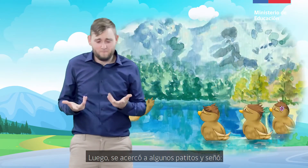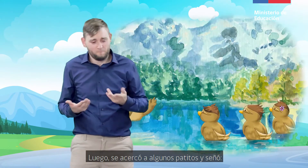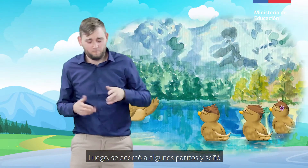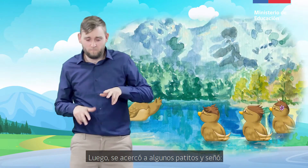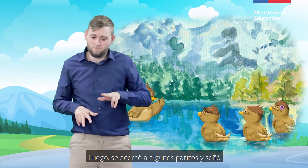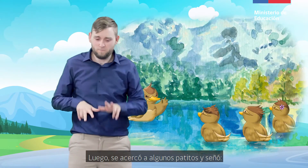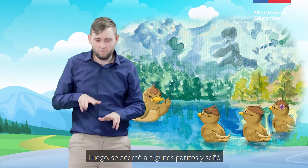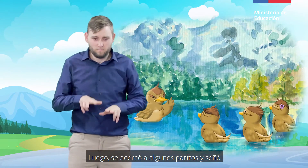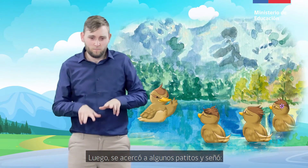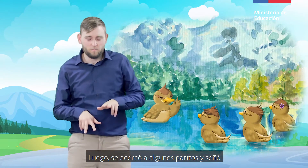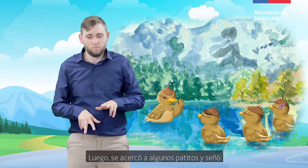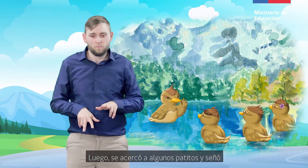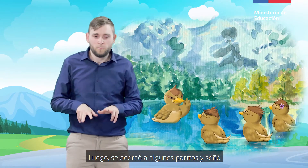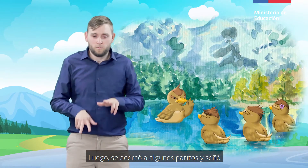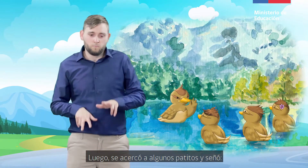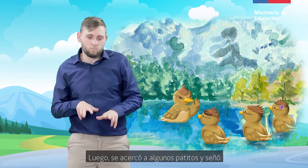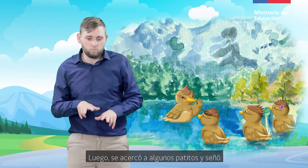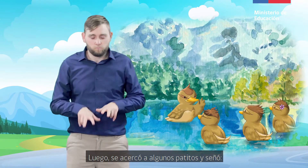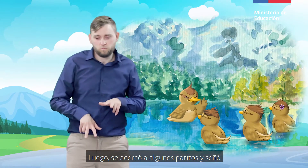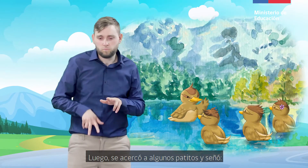Luego se acercó a algunos patitos y señó: